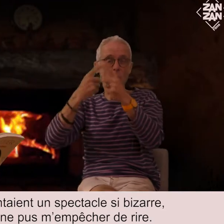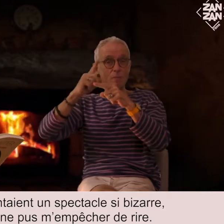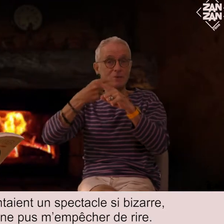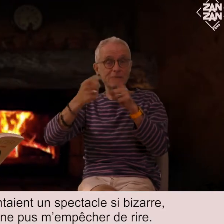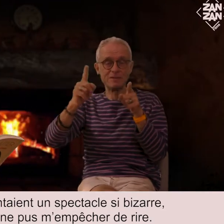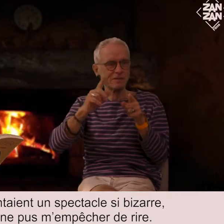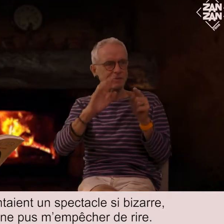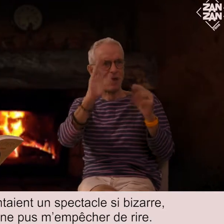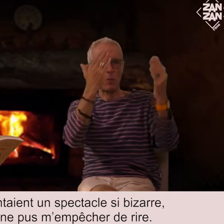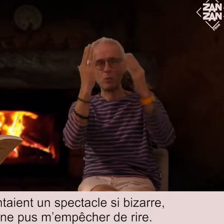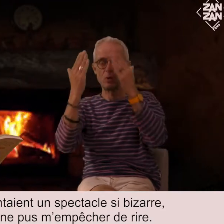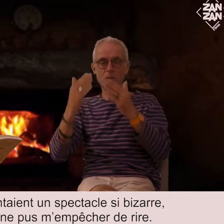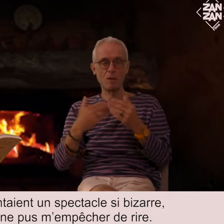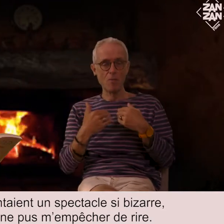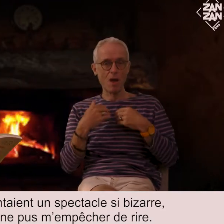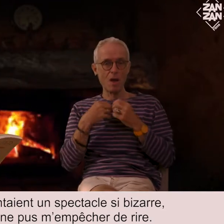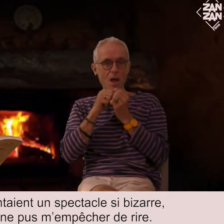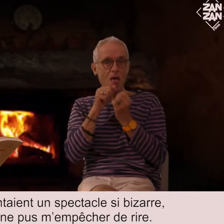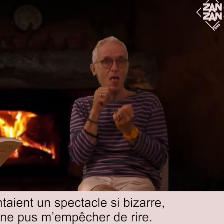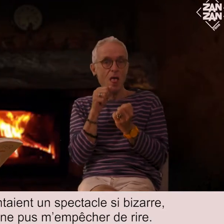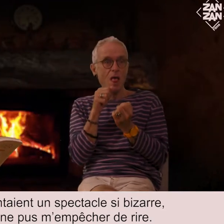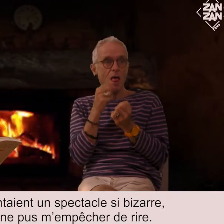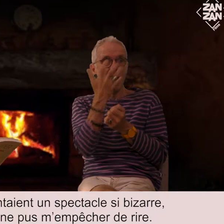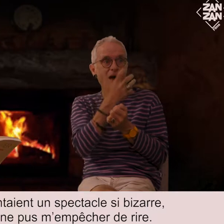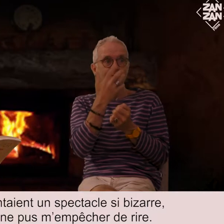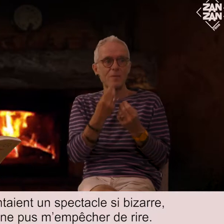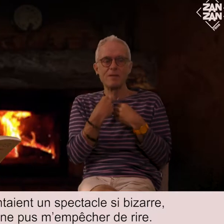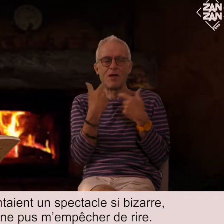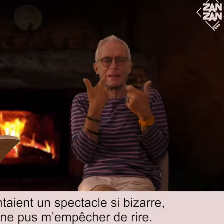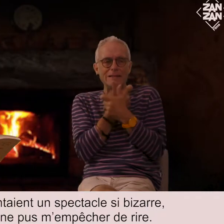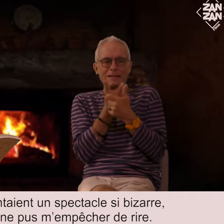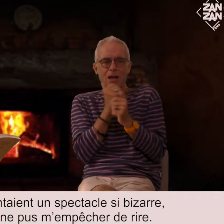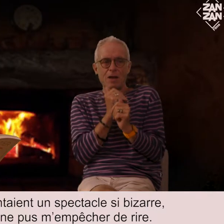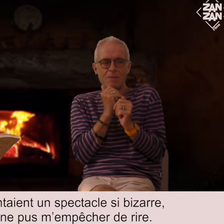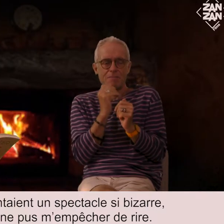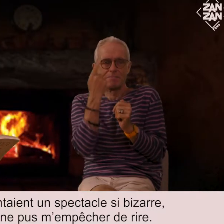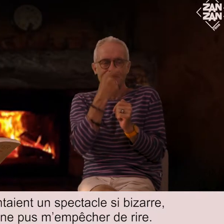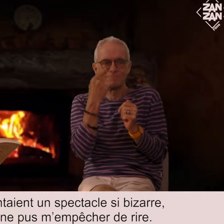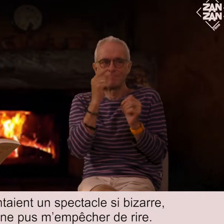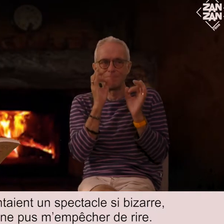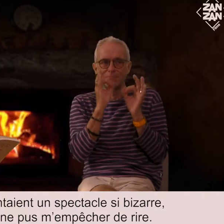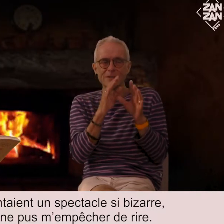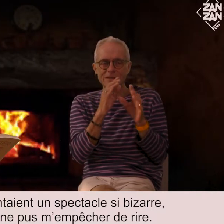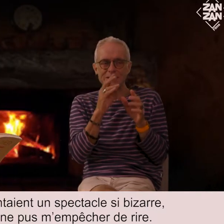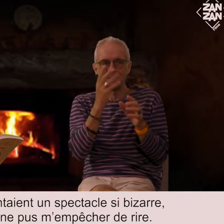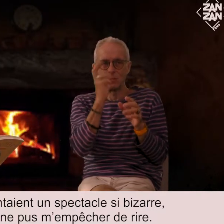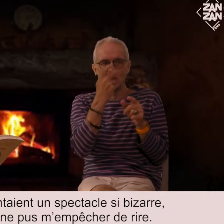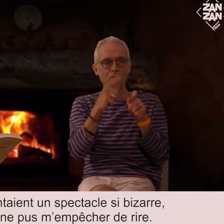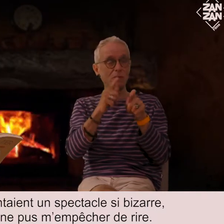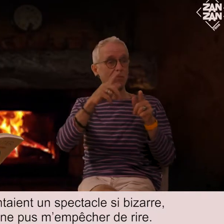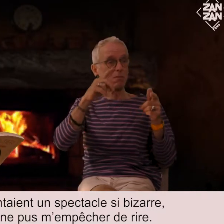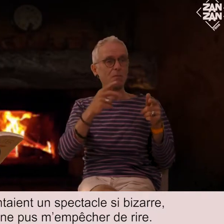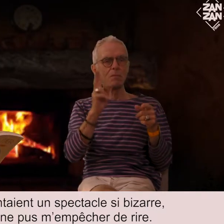bizarre que malgré ma frayeur je ne pus m'empêcher de rire. Ces dignes personnages s